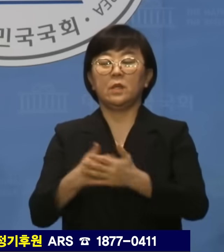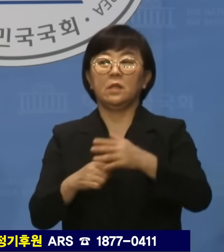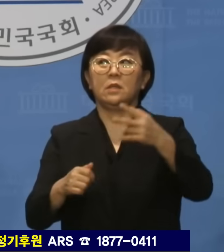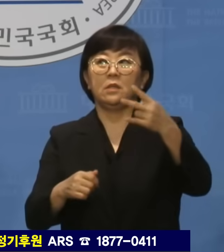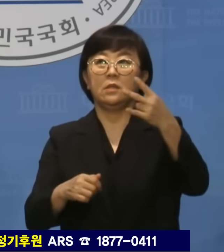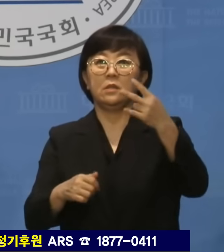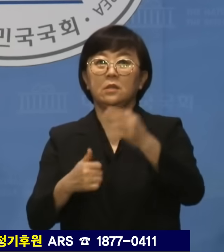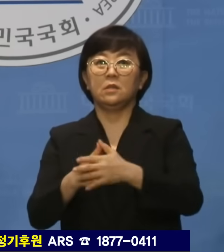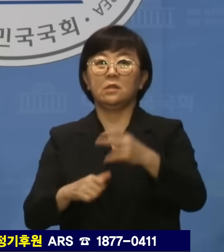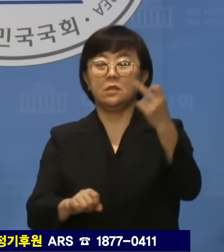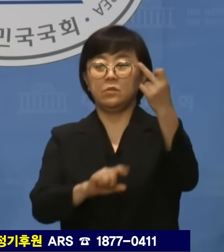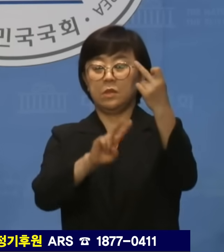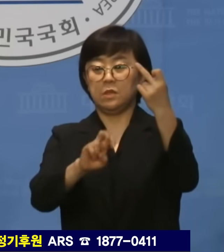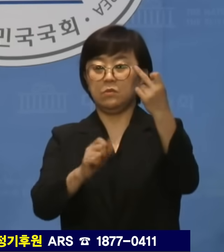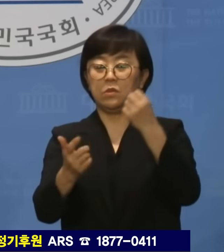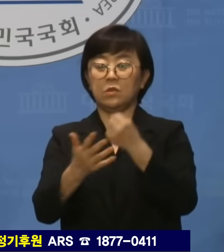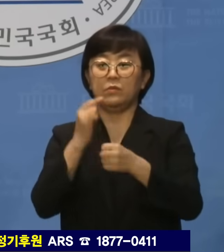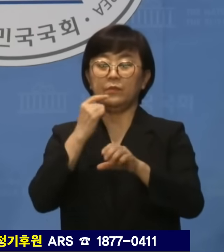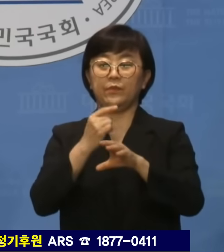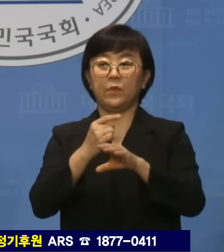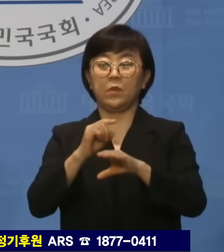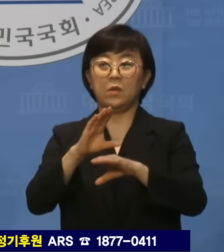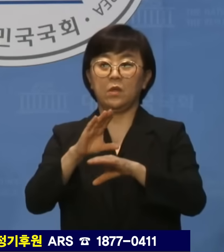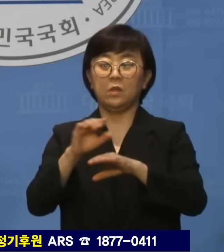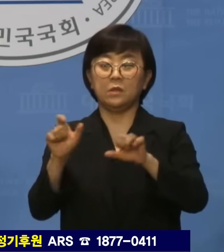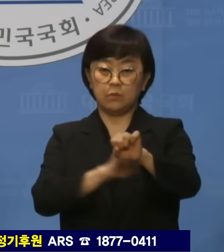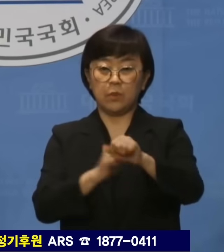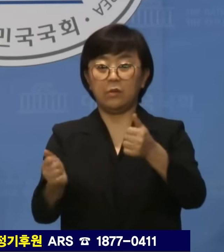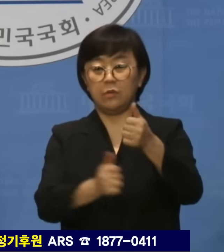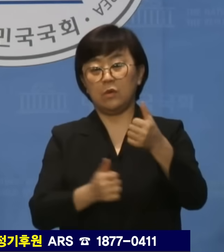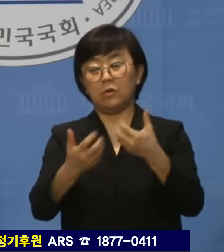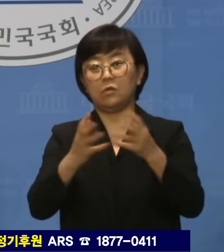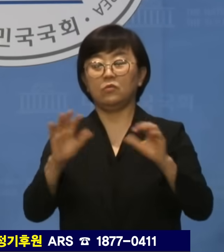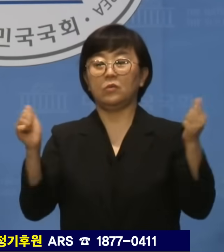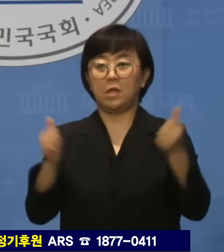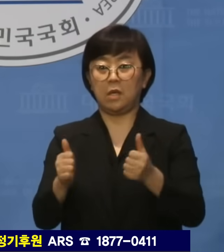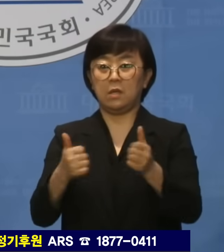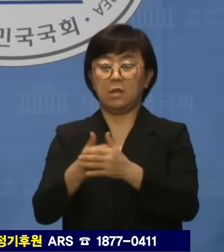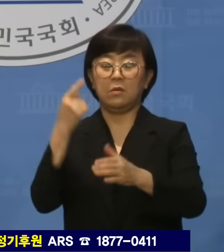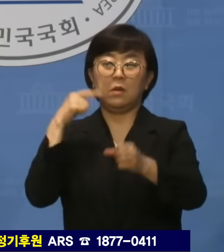10월 26일 더불어민주당 언론자유대책특별위원회 국회